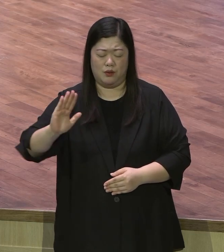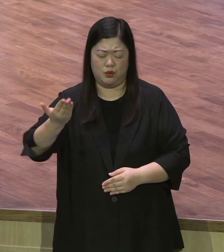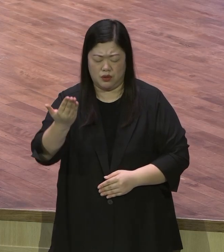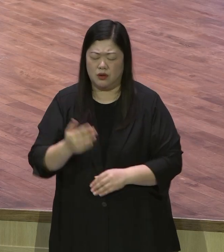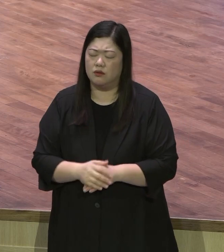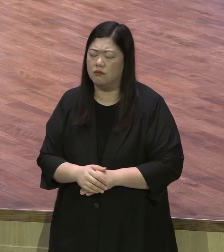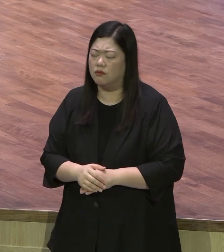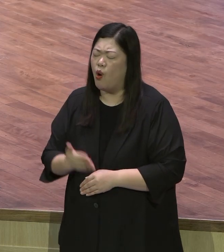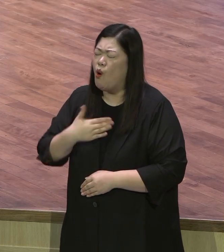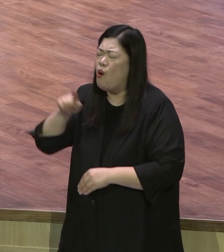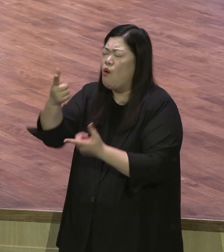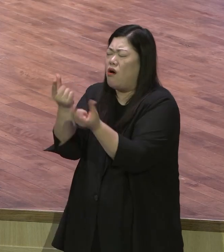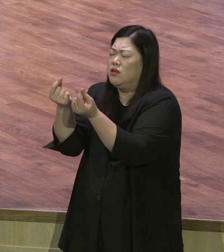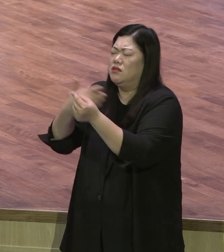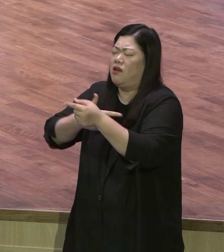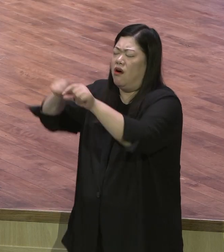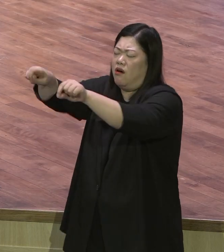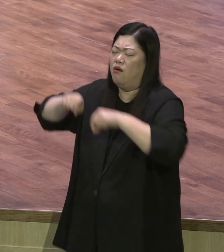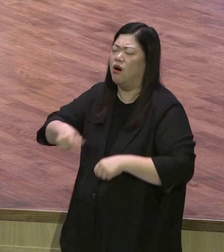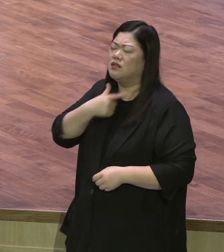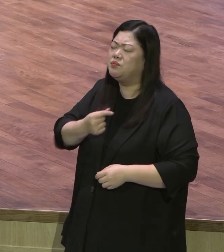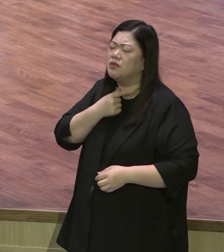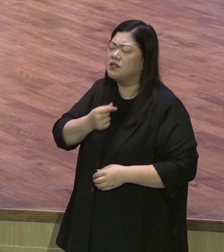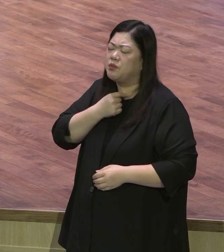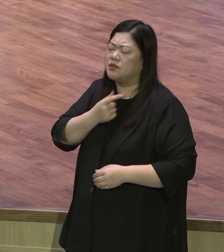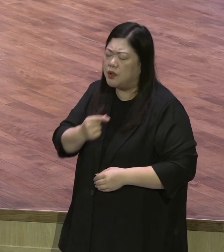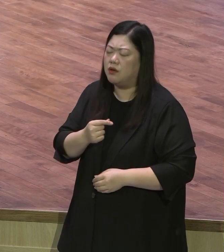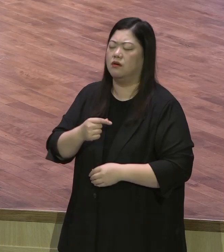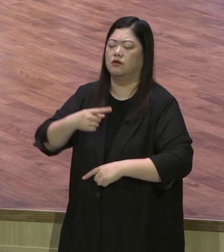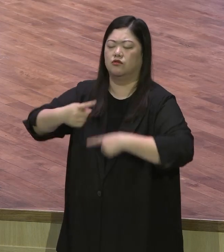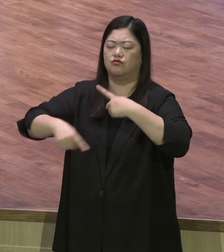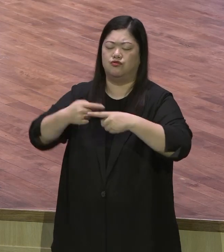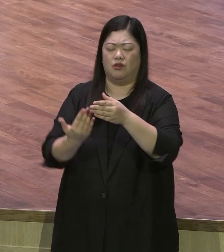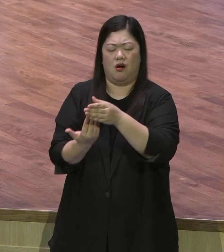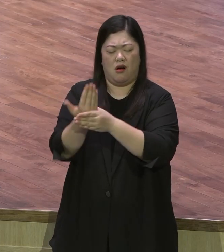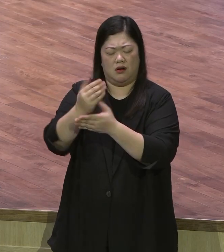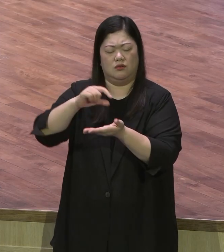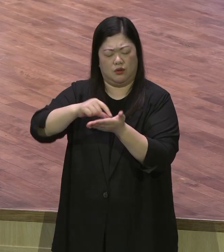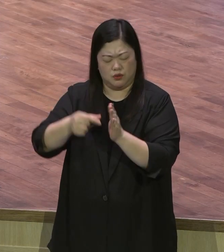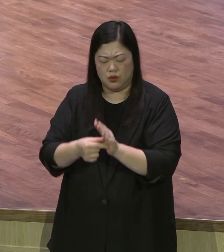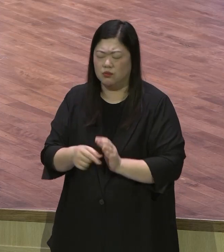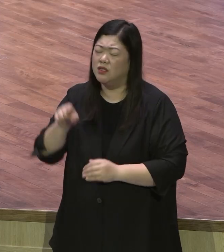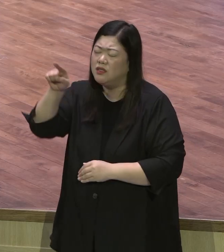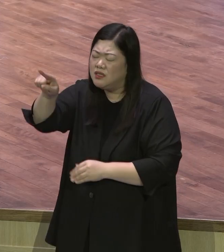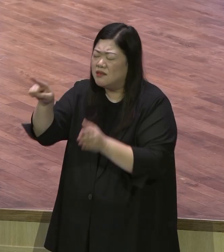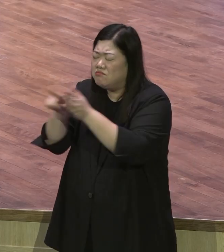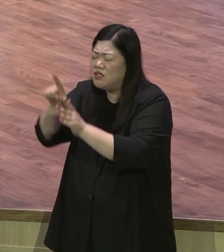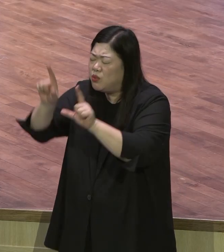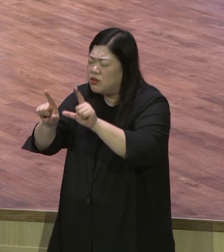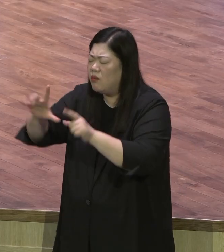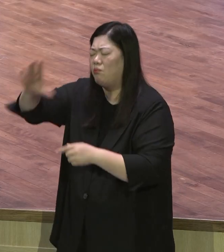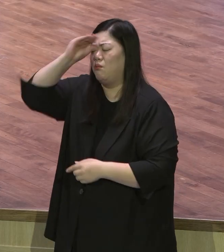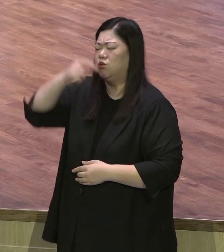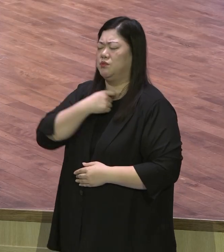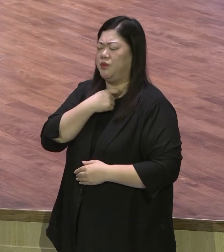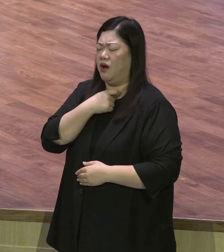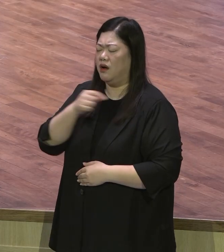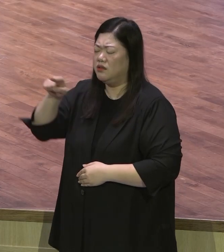신앙생활하고, 나도 저런 믿음으로, 나도 저런 기도로, 나도 저런 헌신으로, 나도 저런 축복을 받아야겠다는 그런 롤